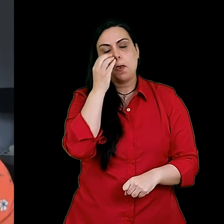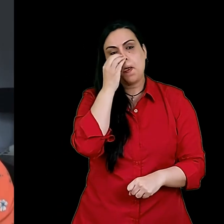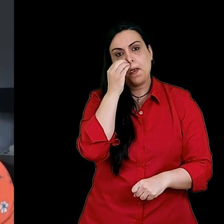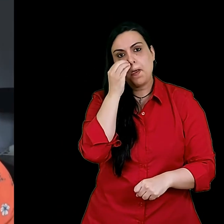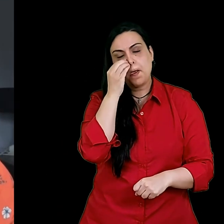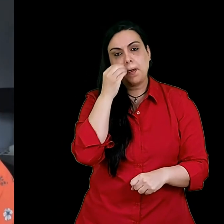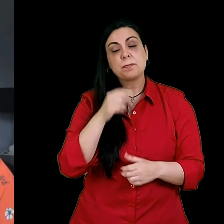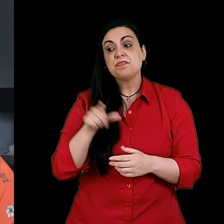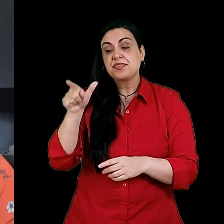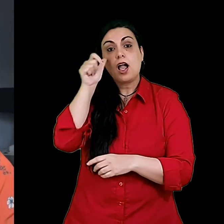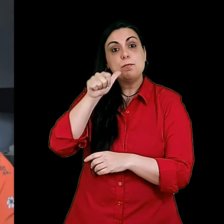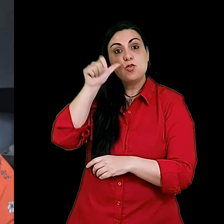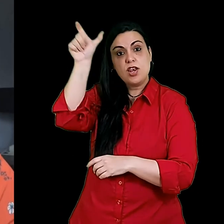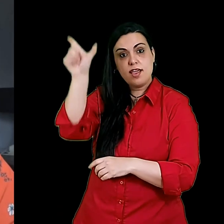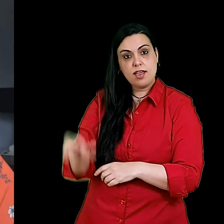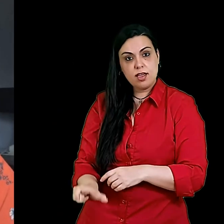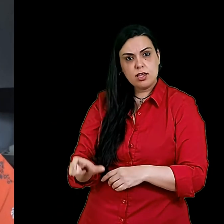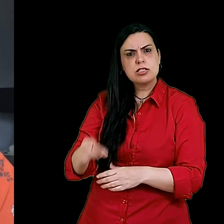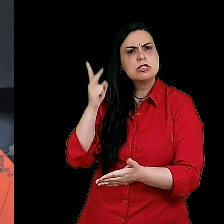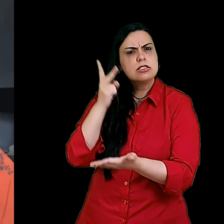só você procurar,